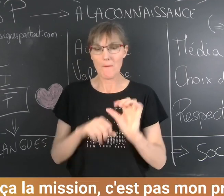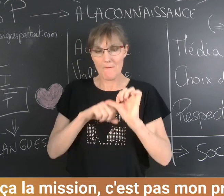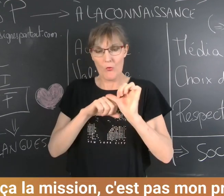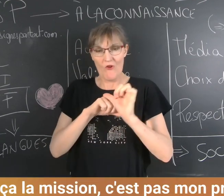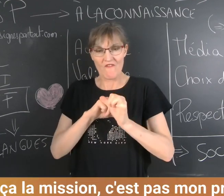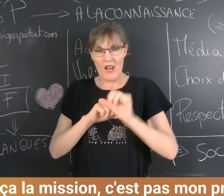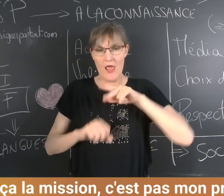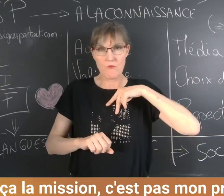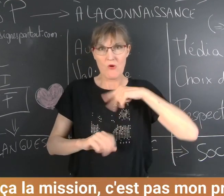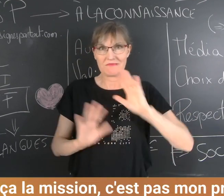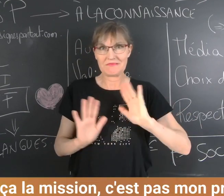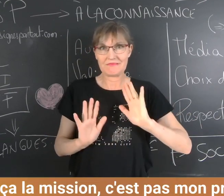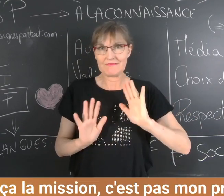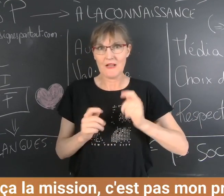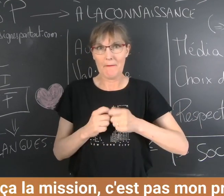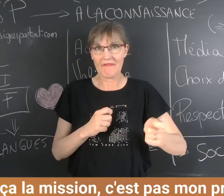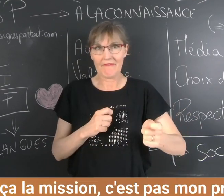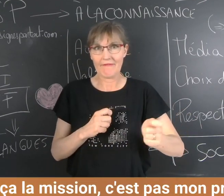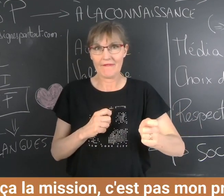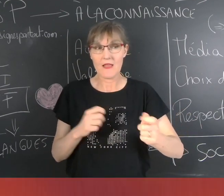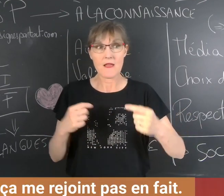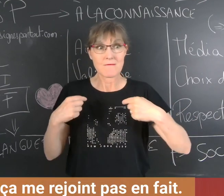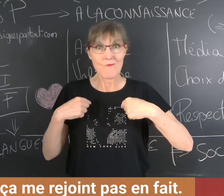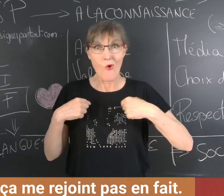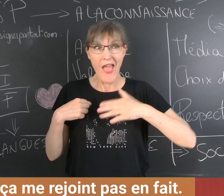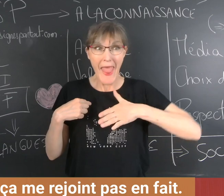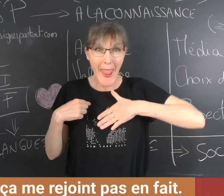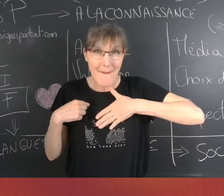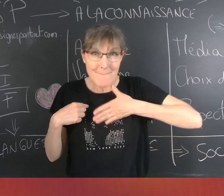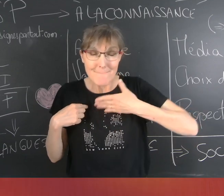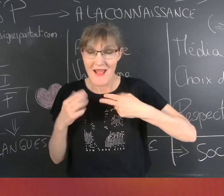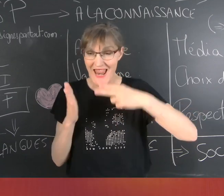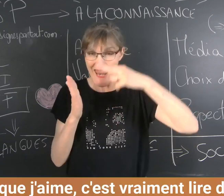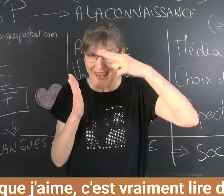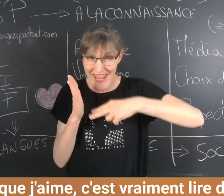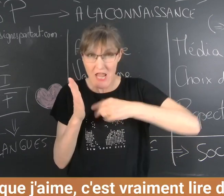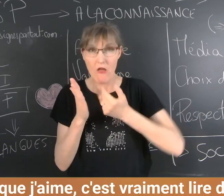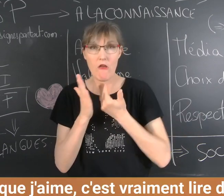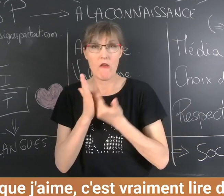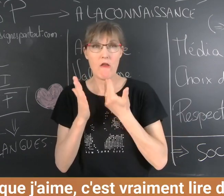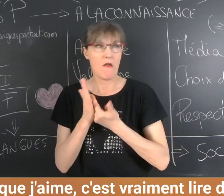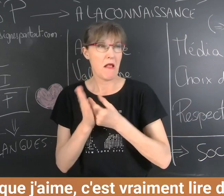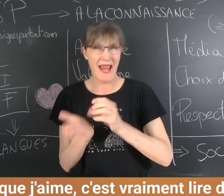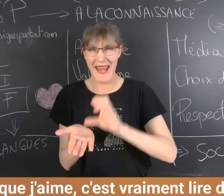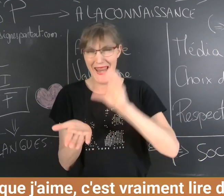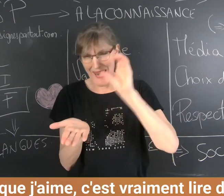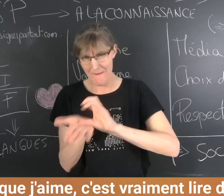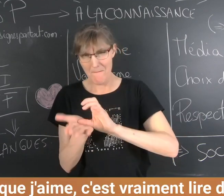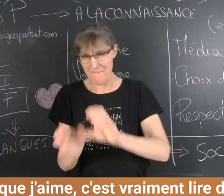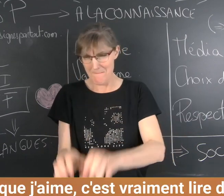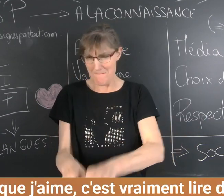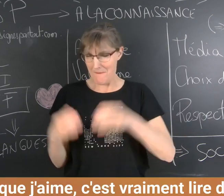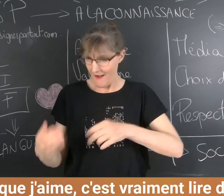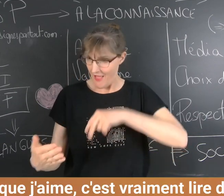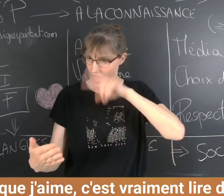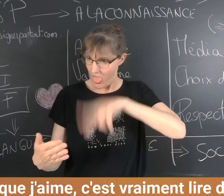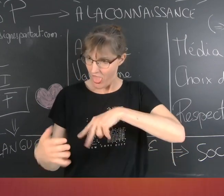mission. C'est pas mon profil, ça me rejoint pas en fait. Moi, ce que j'aime, c'est vraiment lire des